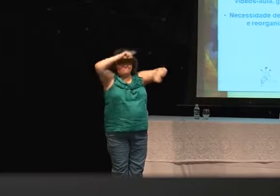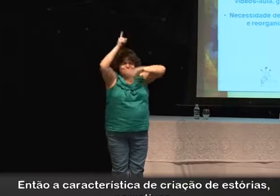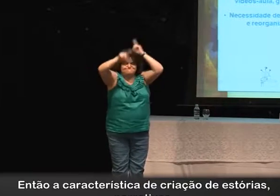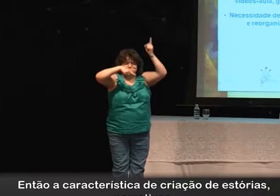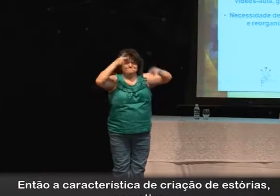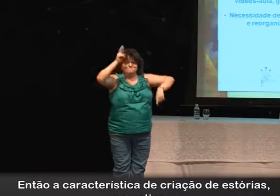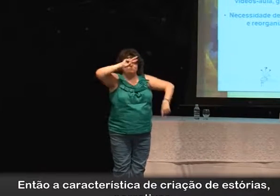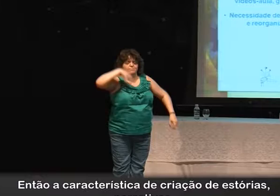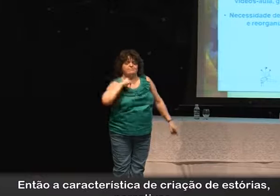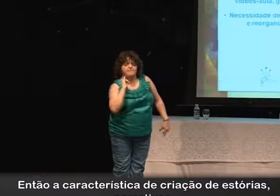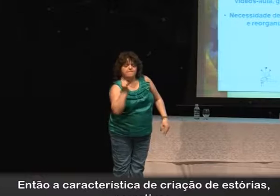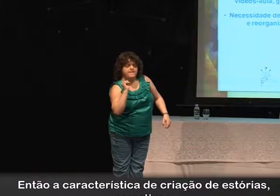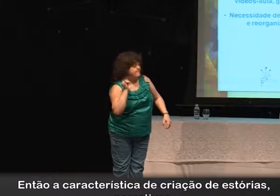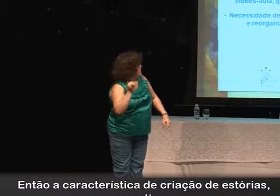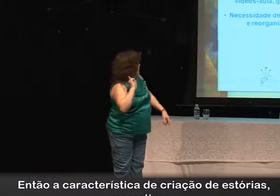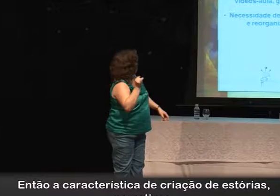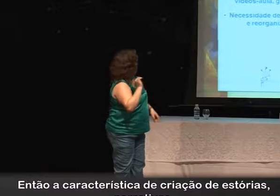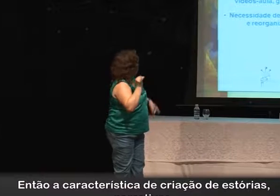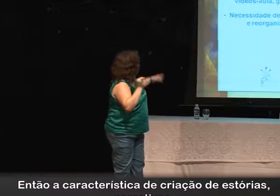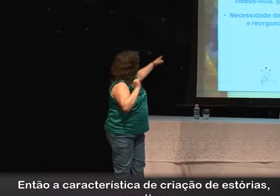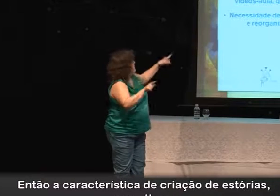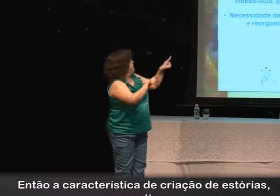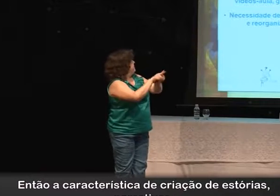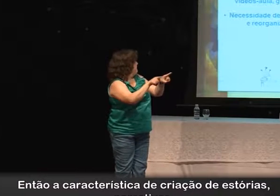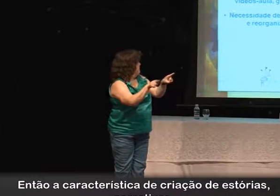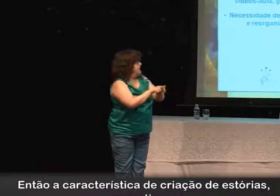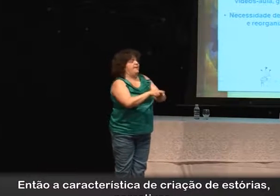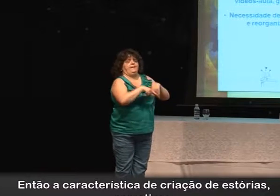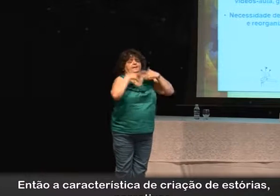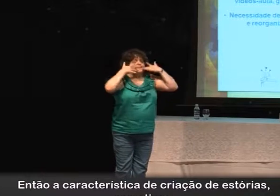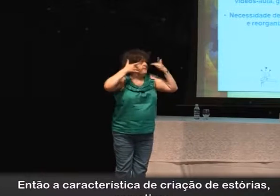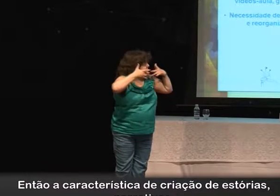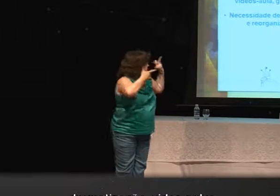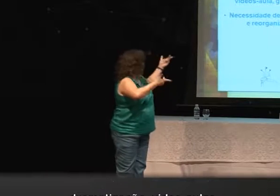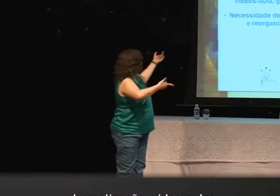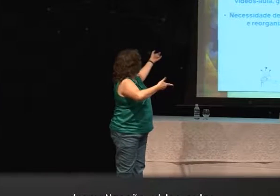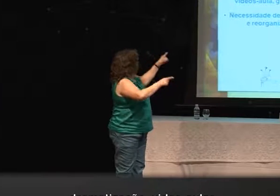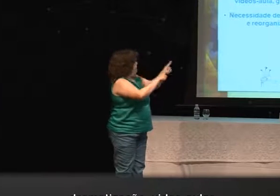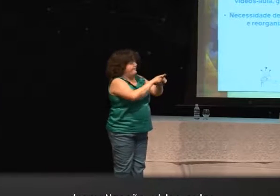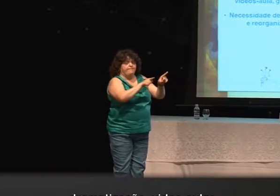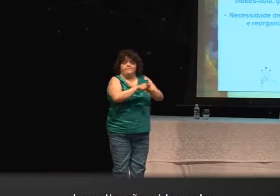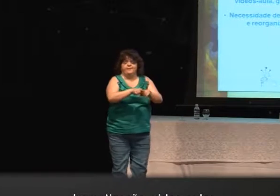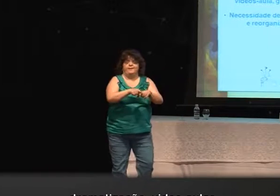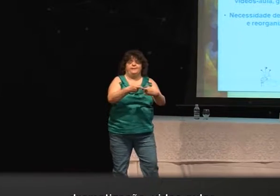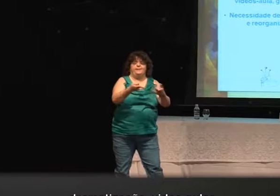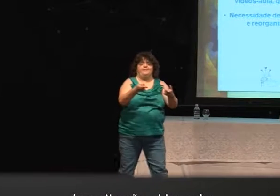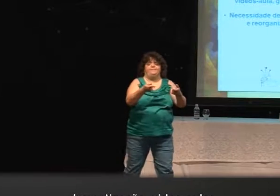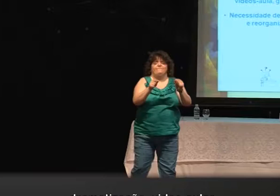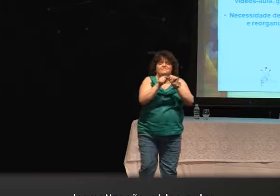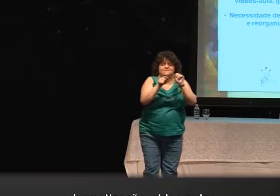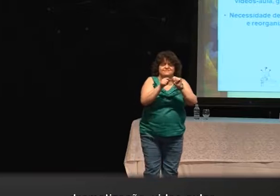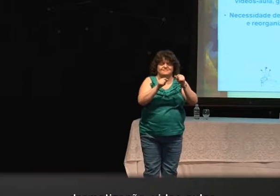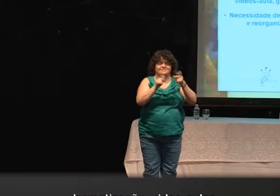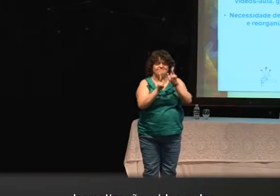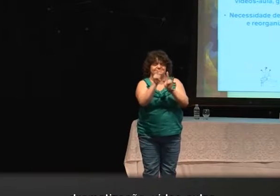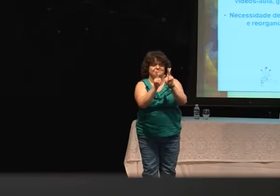Então, a característica de criação de histórias, narrativas, dramatização, videoaulas, né?